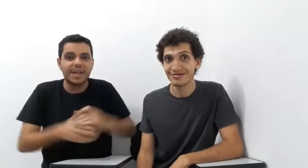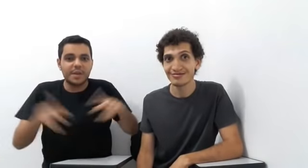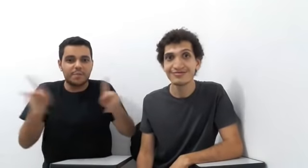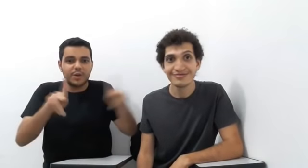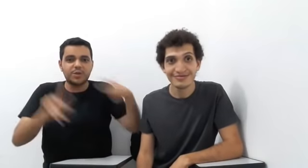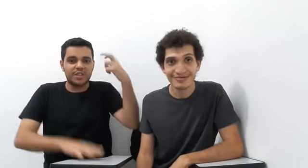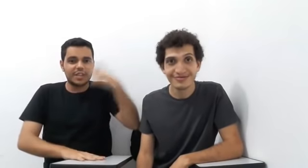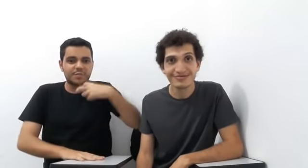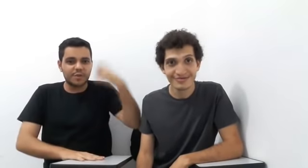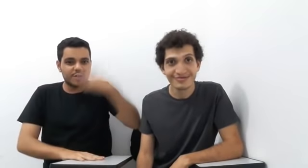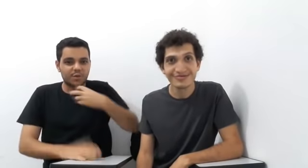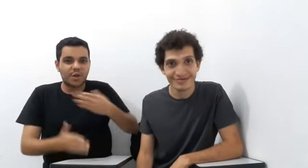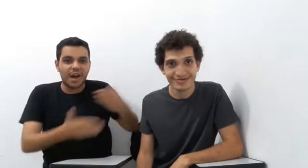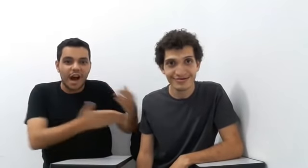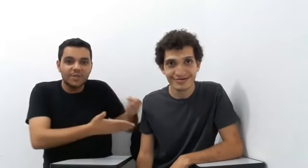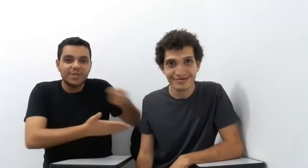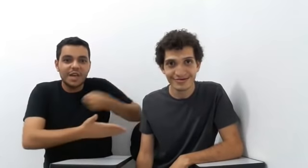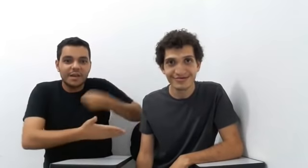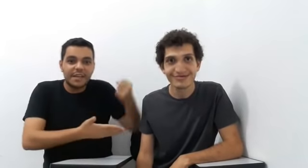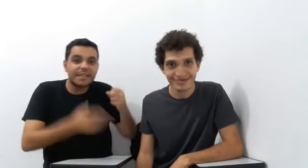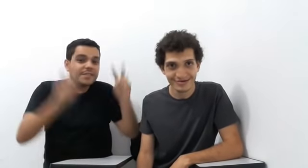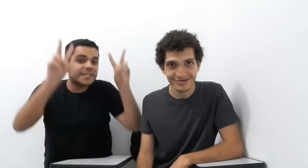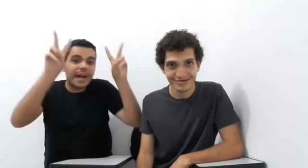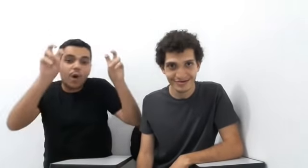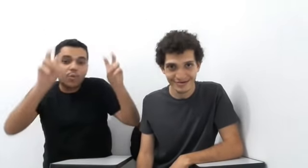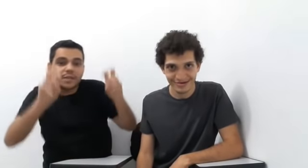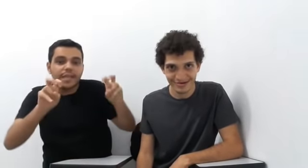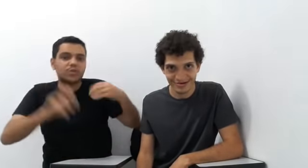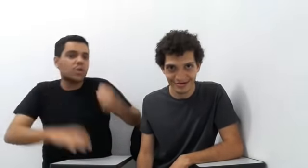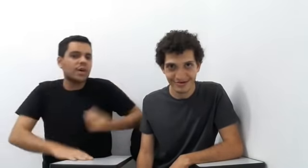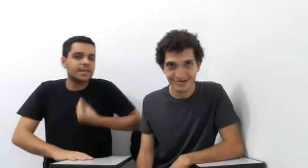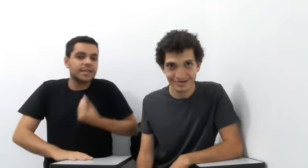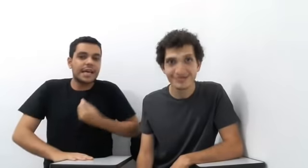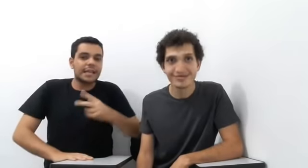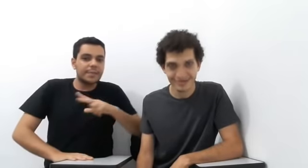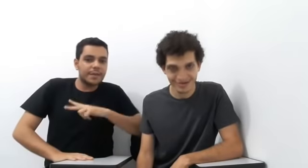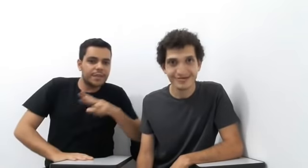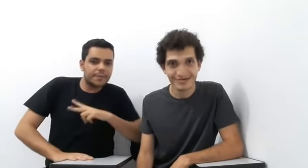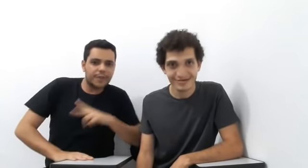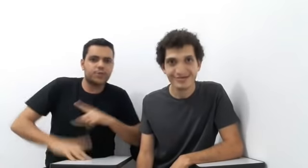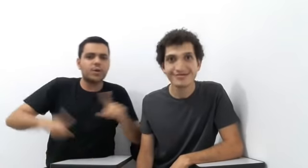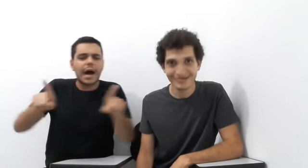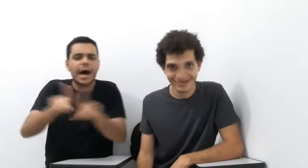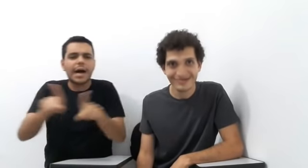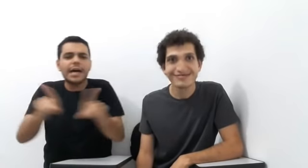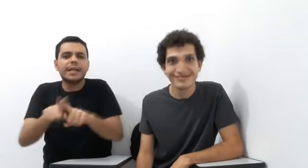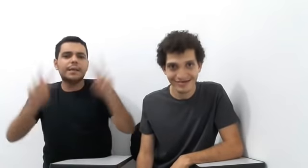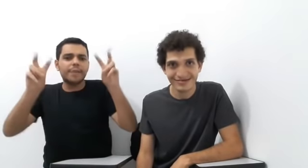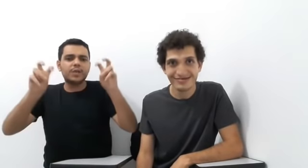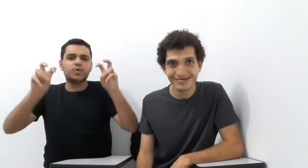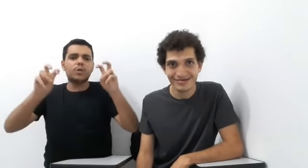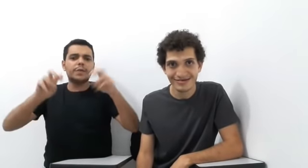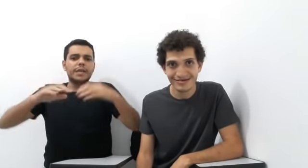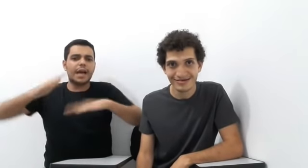pelo ilustríssimo professor Carlos. Vai entrevistar algumas questões da minha vida particular, também sobre a minha